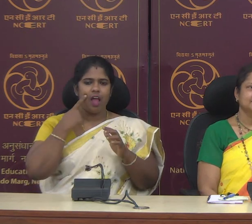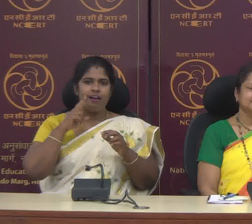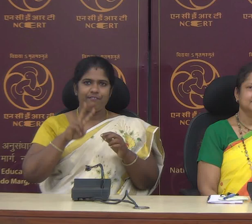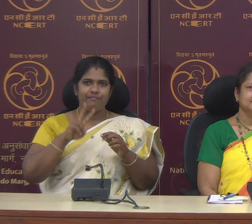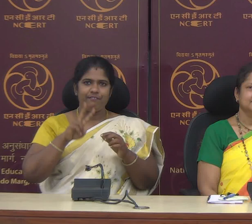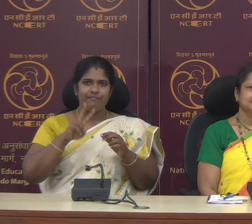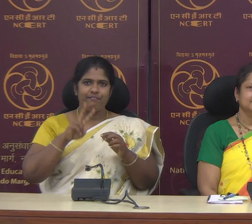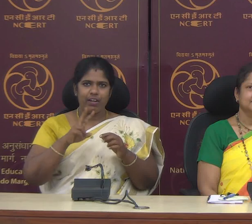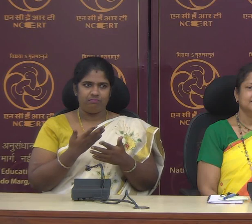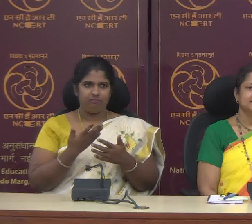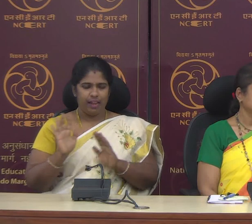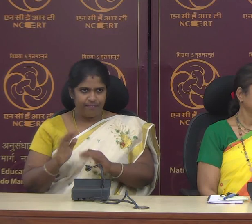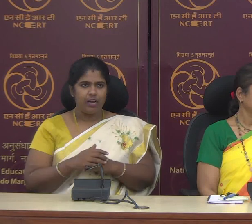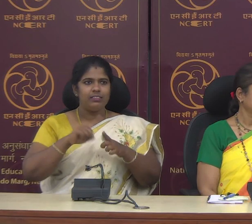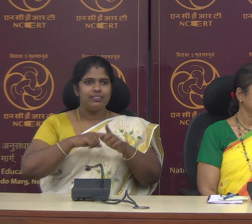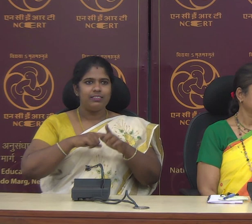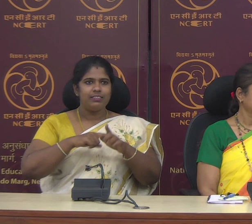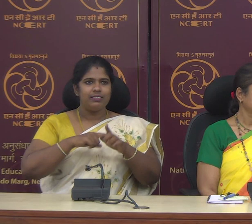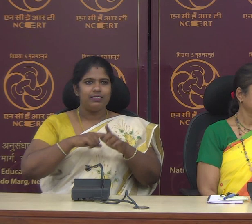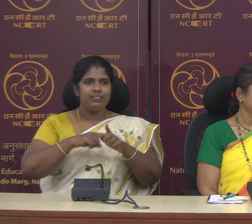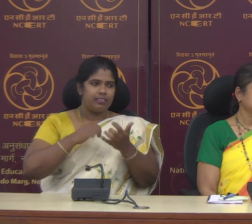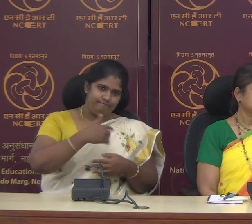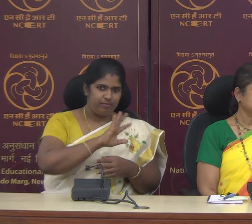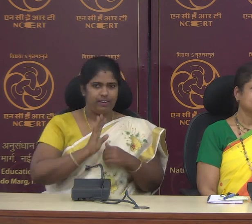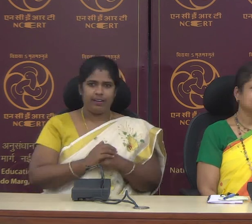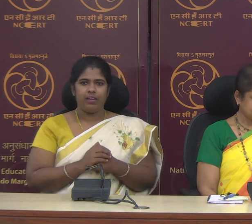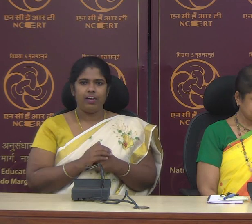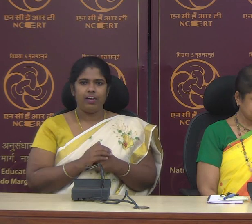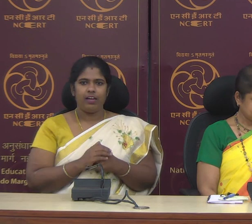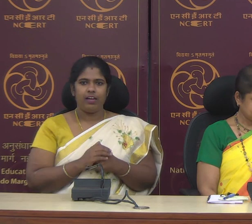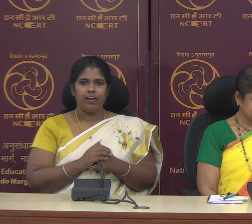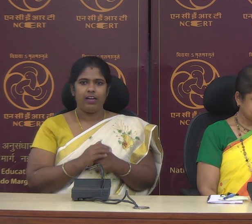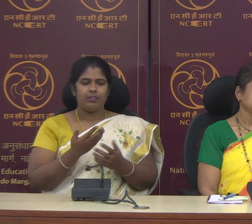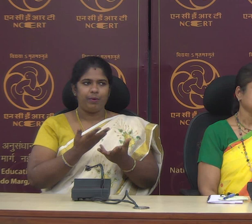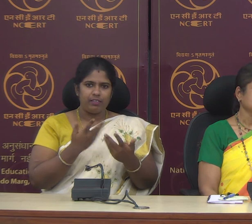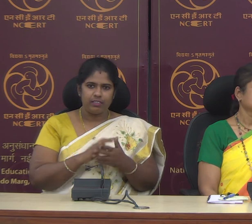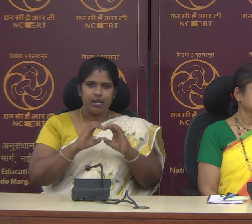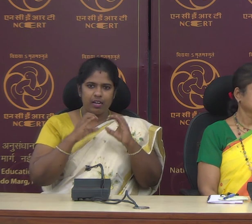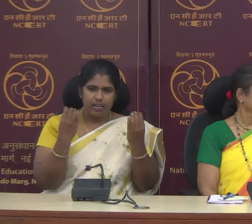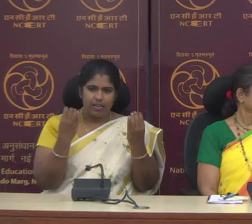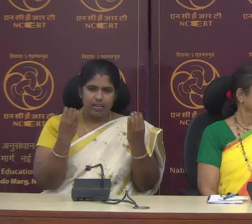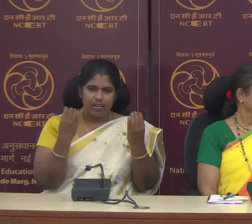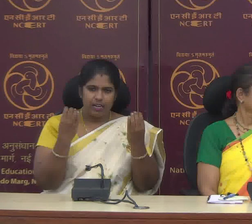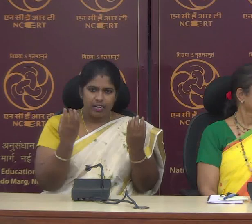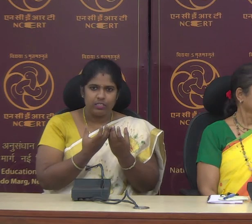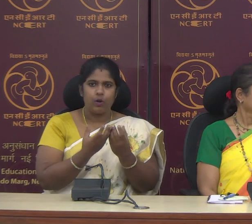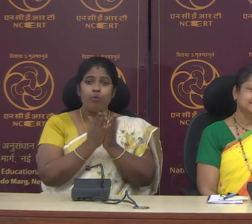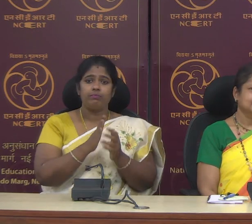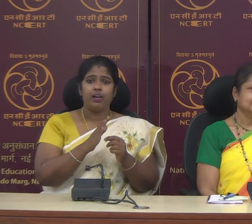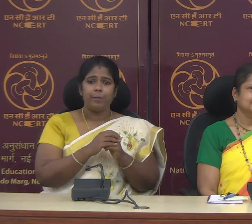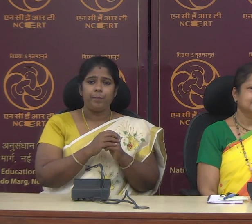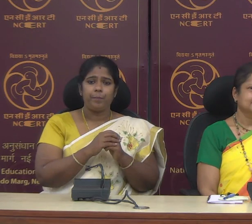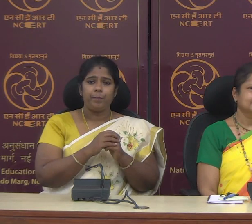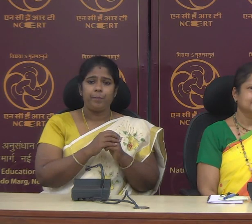हिज़ प्रायर कमिटमेंट्स। सो भारती मैम, अभी हमने बात की क्लासरूम की, बुक्स टेक्स्ट बुक फ्रॉम क्लास